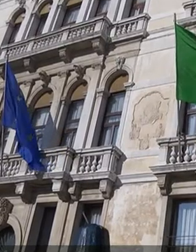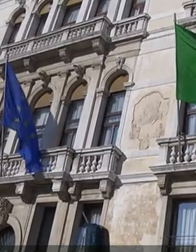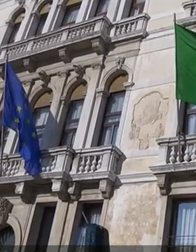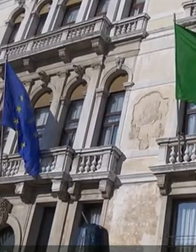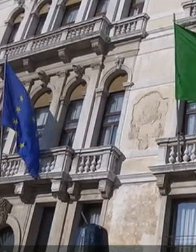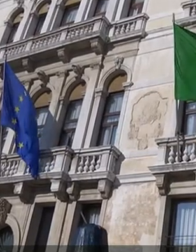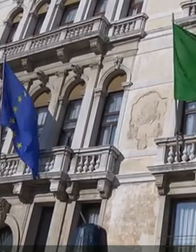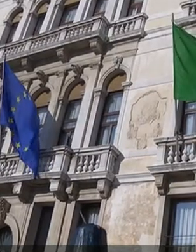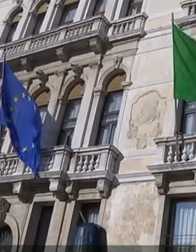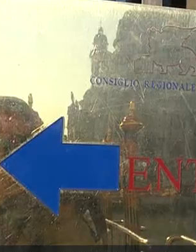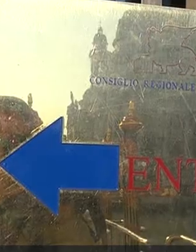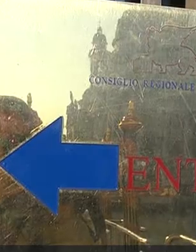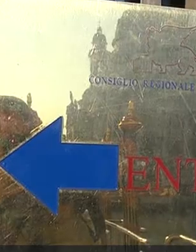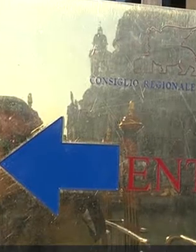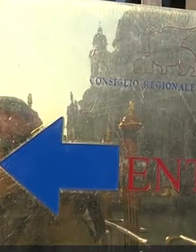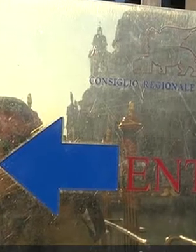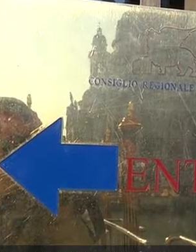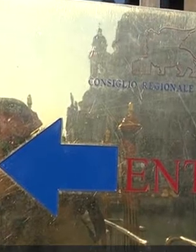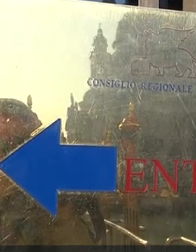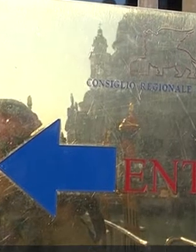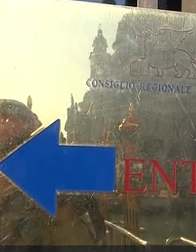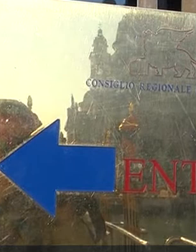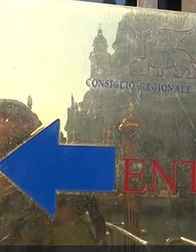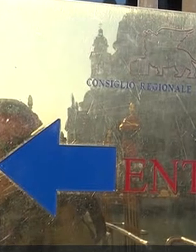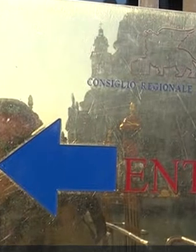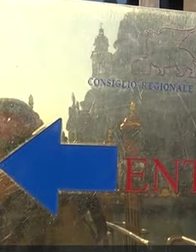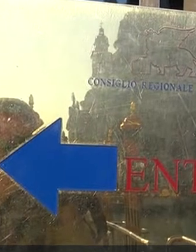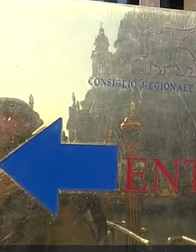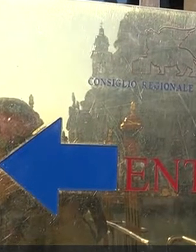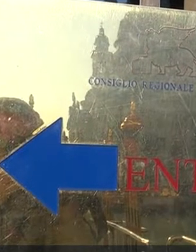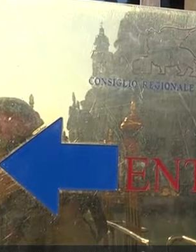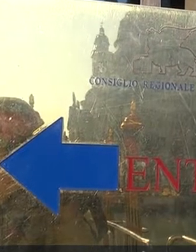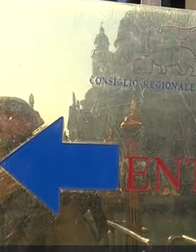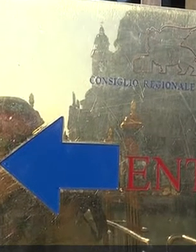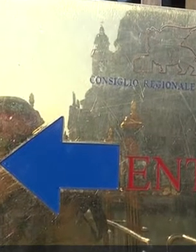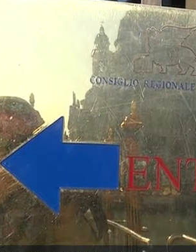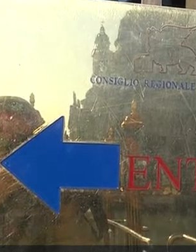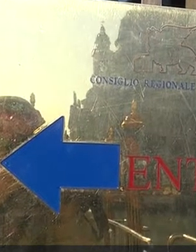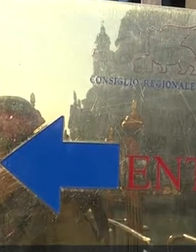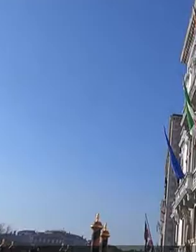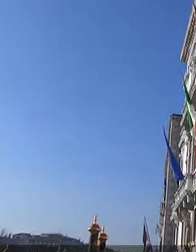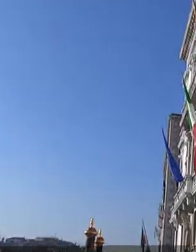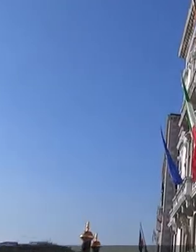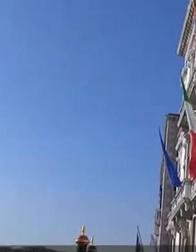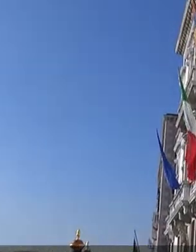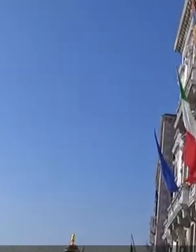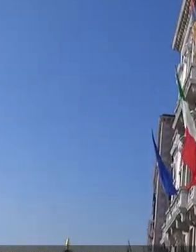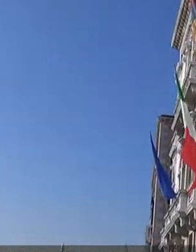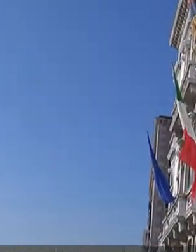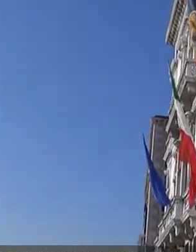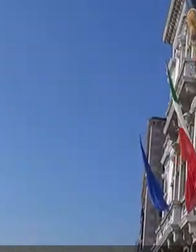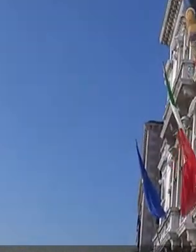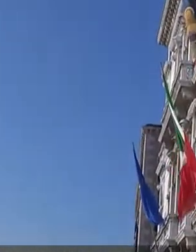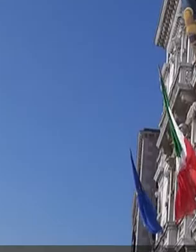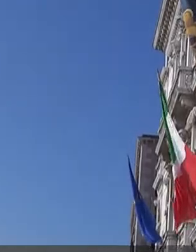notizie dall'inps tempesta che si è abbattuta senza pietà anticipa lazzi balbi e ferro fini storia recente quella del bonus da